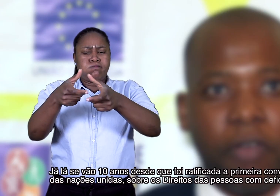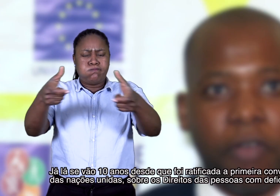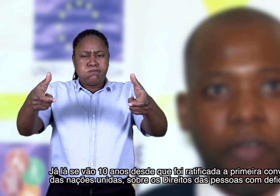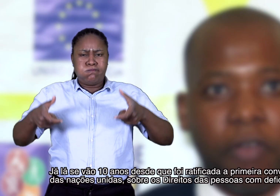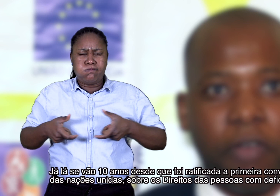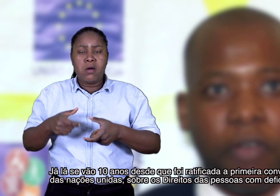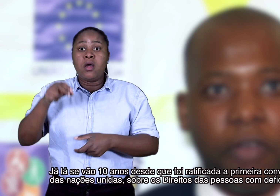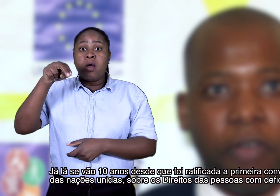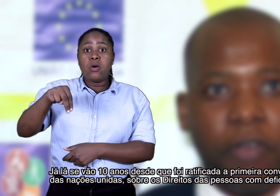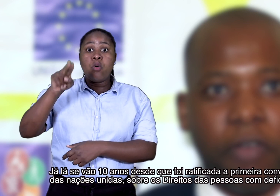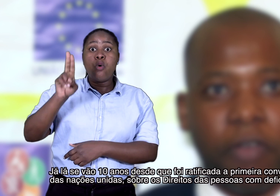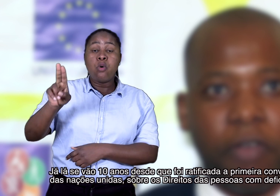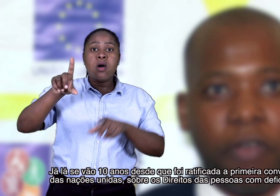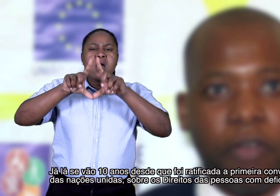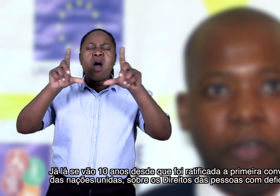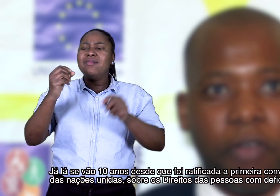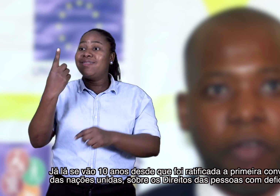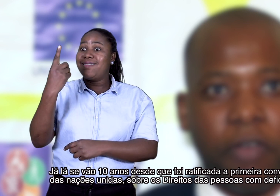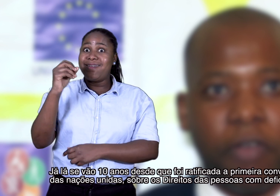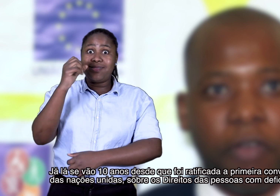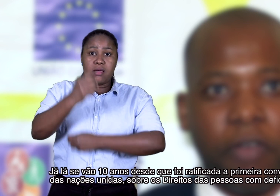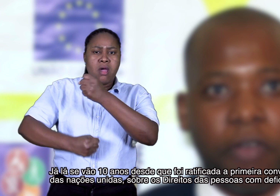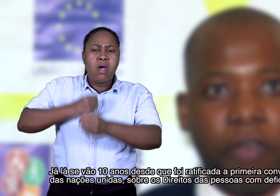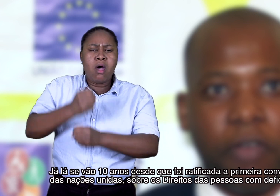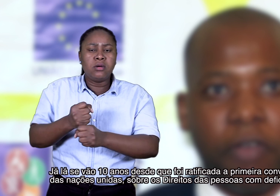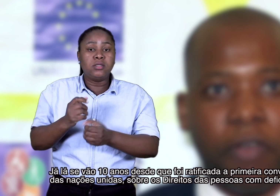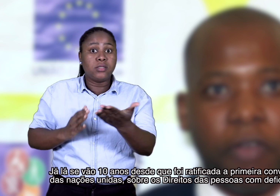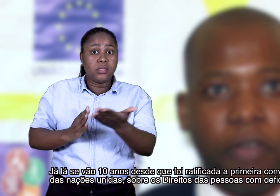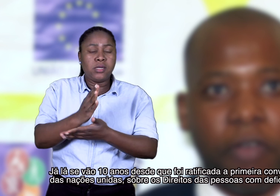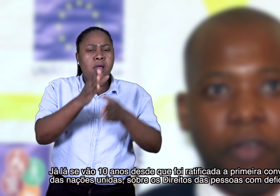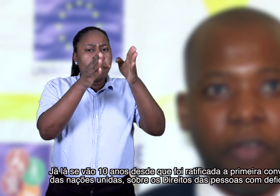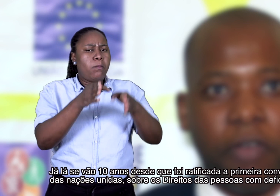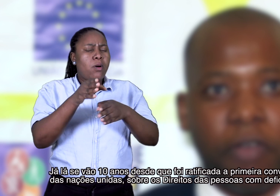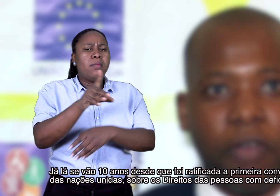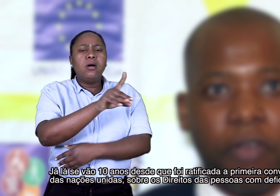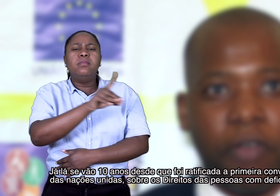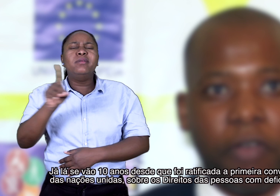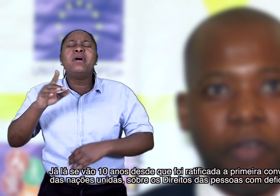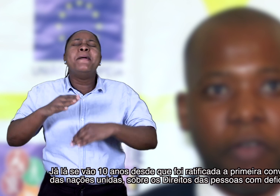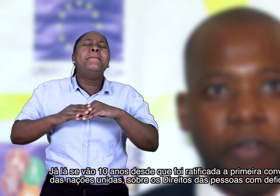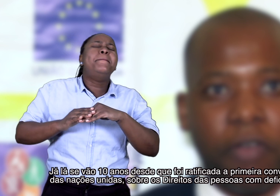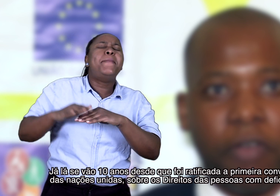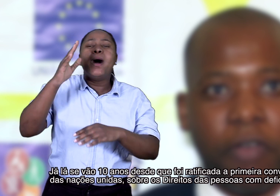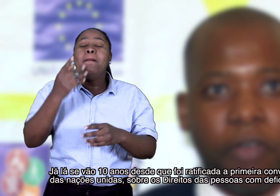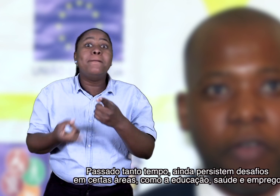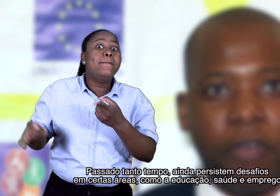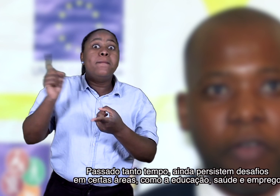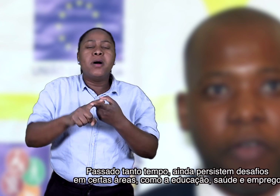que foi ratificada a primeira Convenção das Nações Unidas sobre os Direitos das Pessoas com